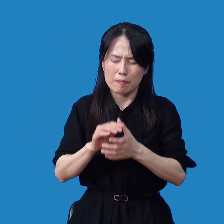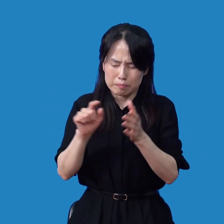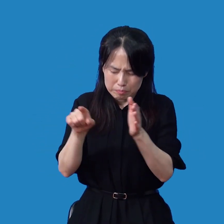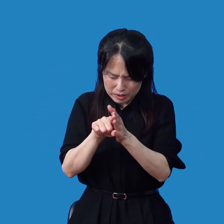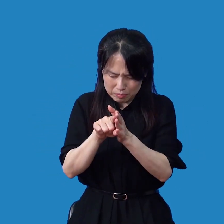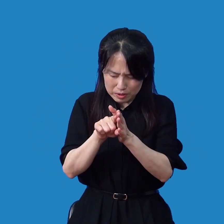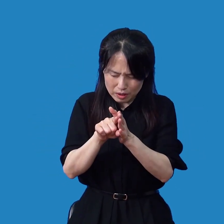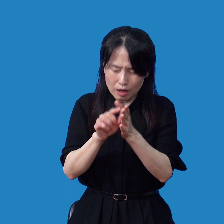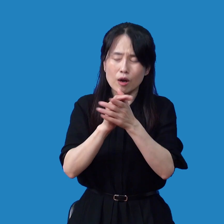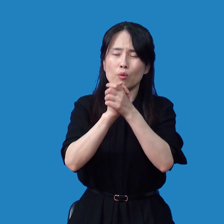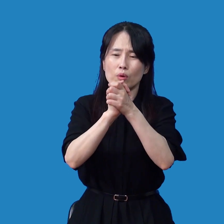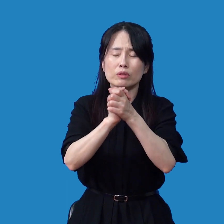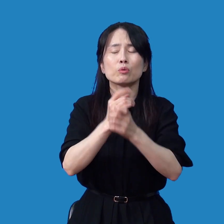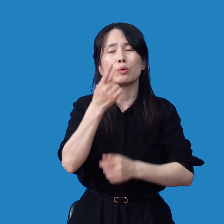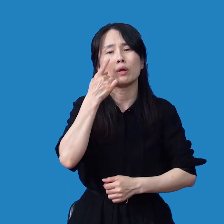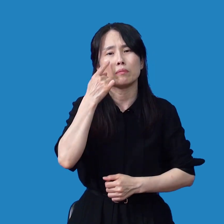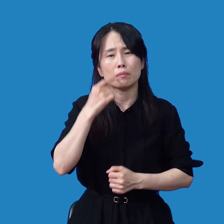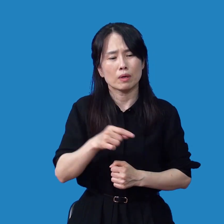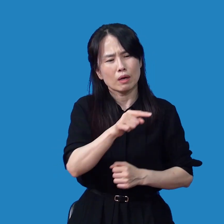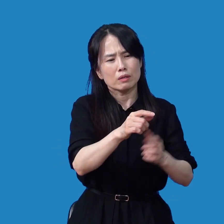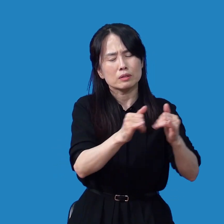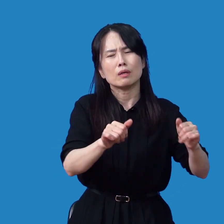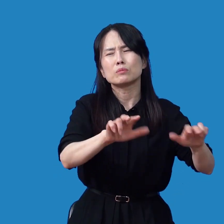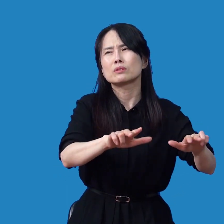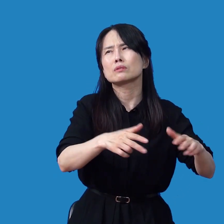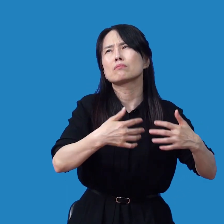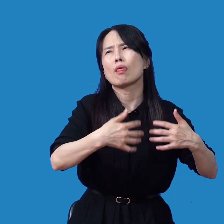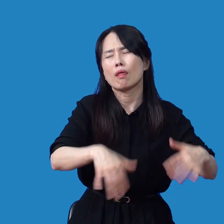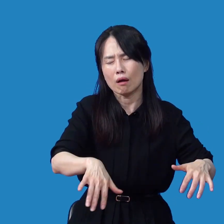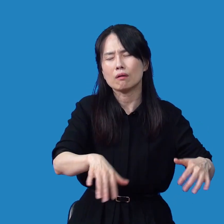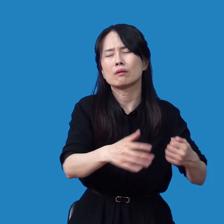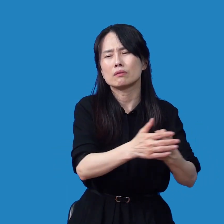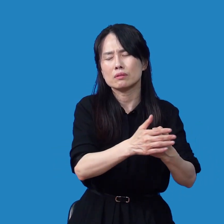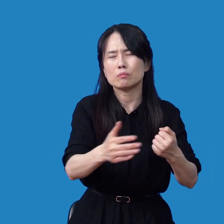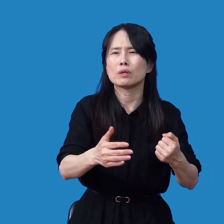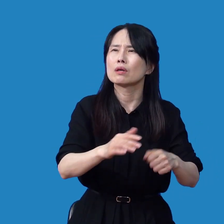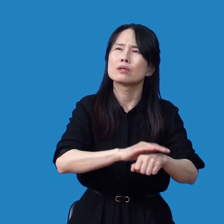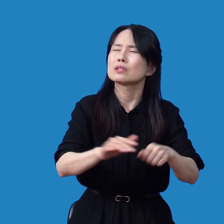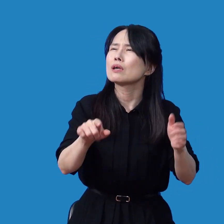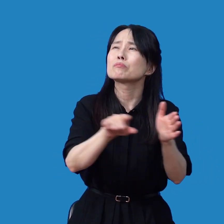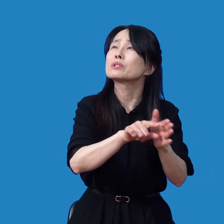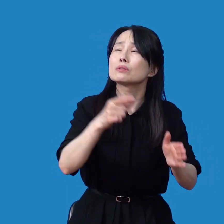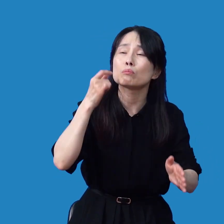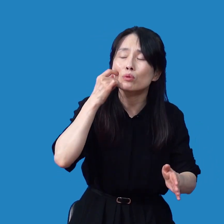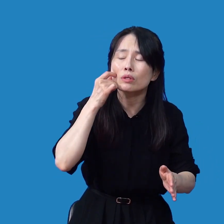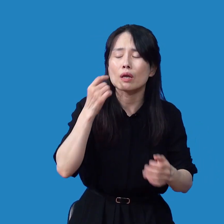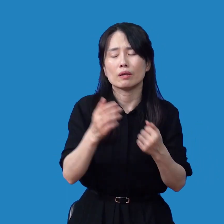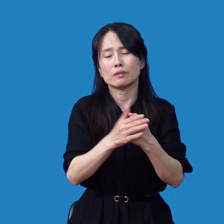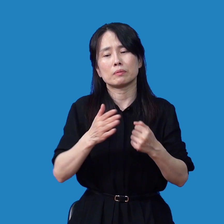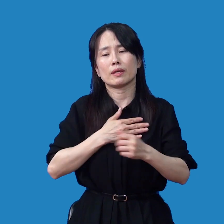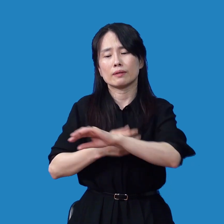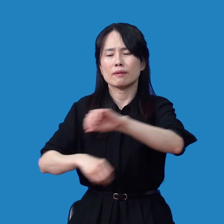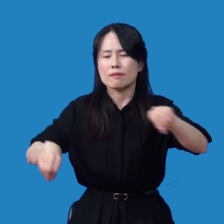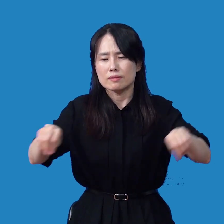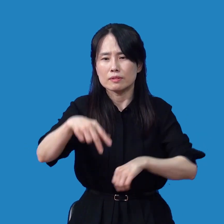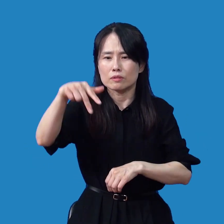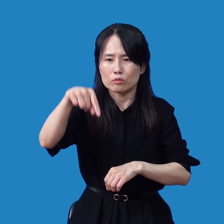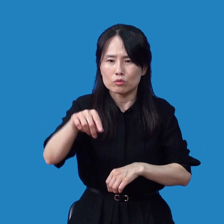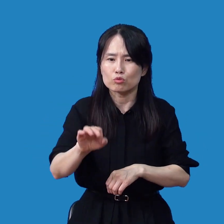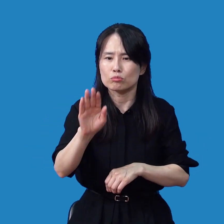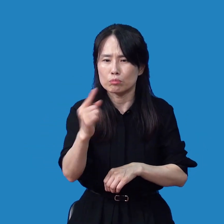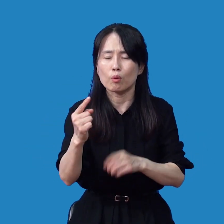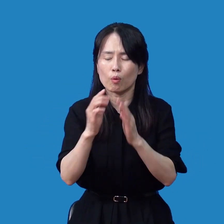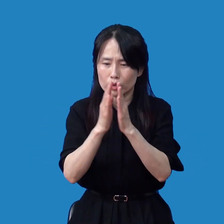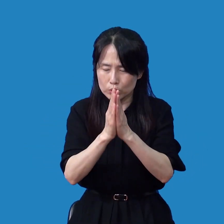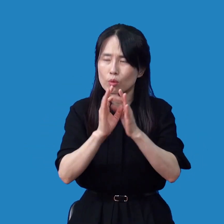것입니다. 그 사람은 믿음이 약해서 그걸 잘 믿지를 못하고 있습니다. 그래서 내가 대신해서 믿는 것입니다.